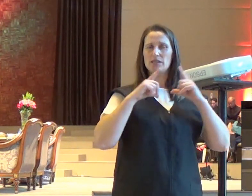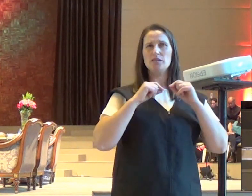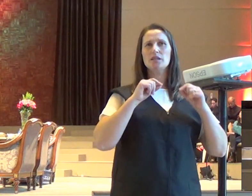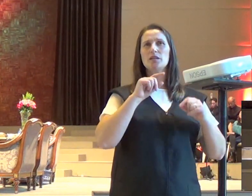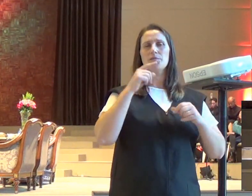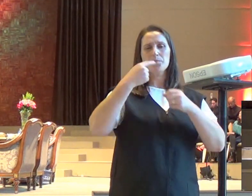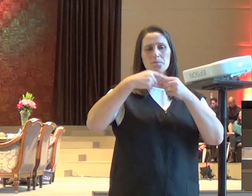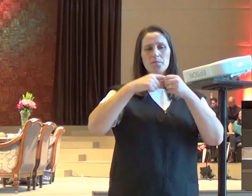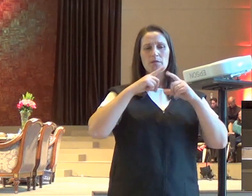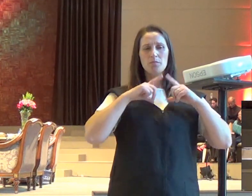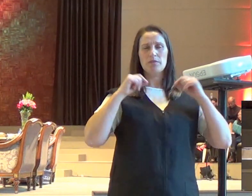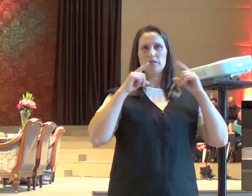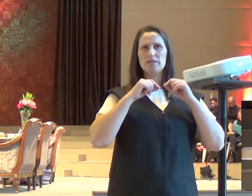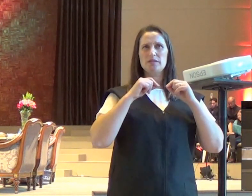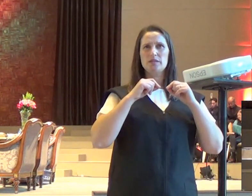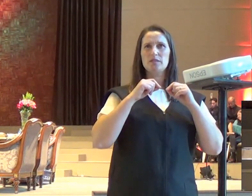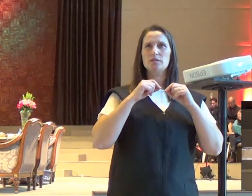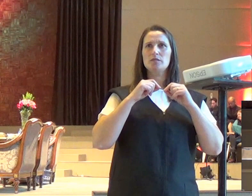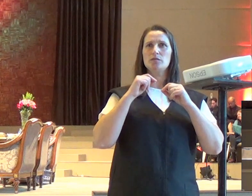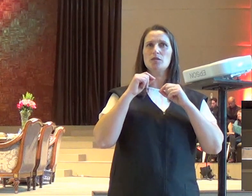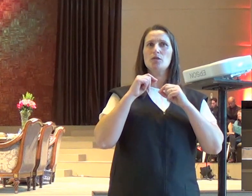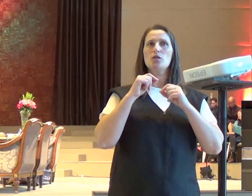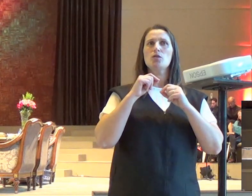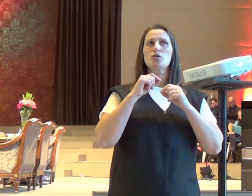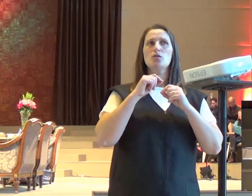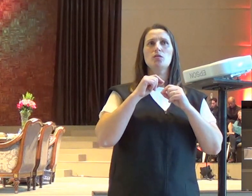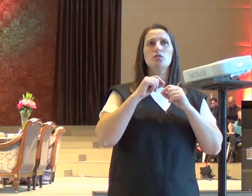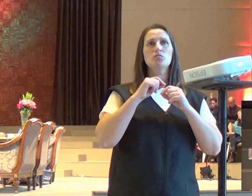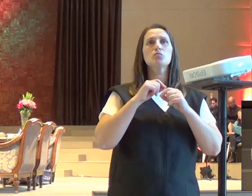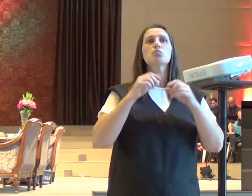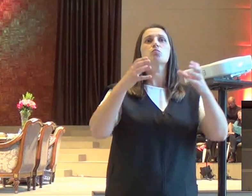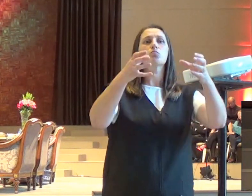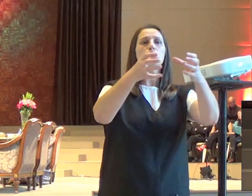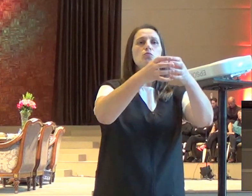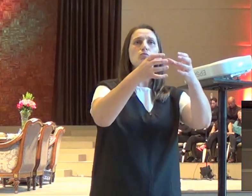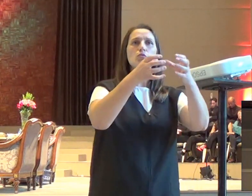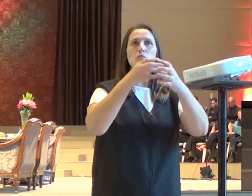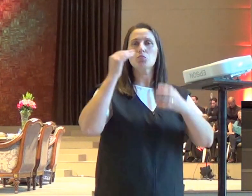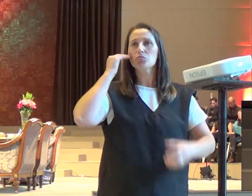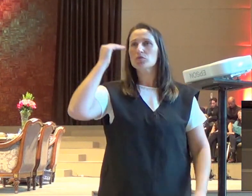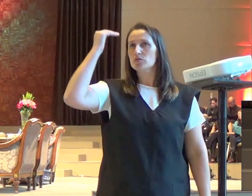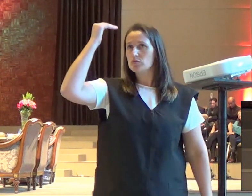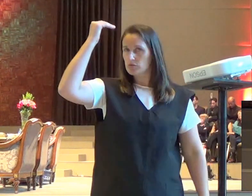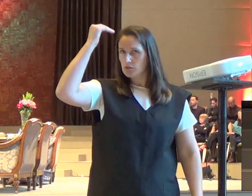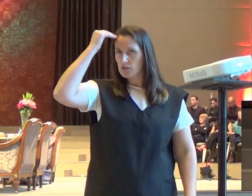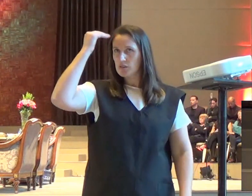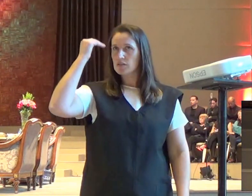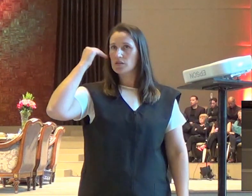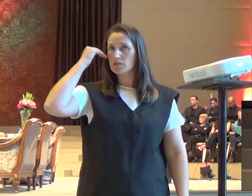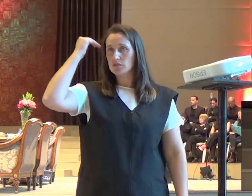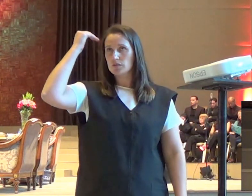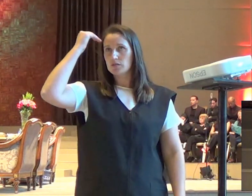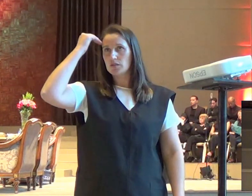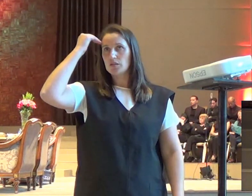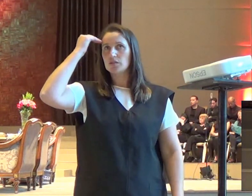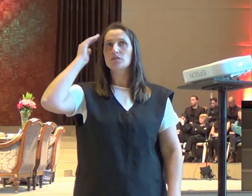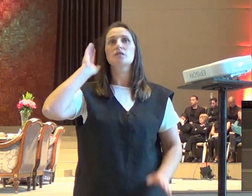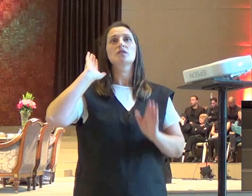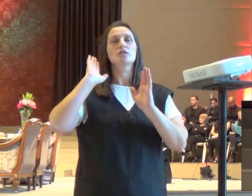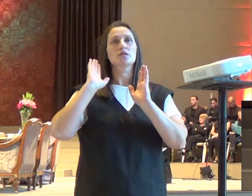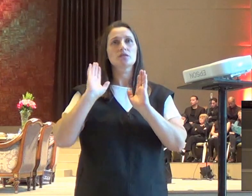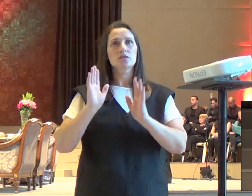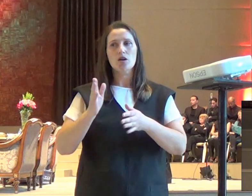noticiado anos passados onde um grupo de adolescentes de jovens já maduros